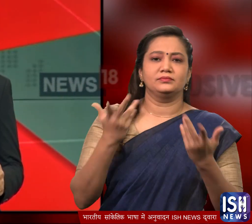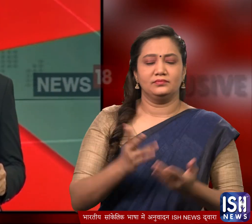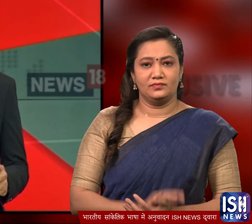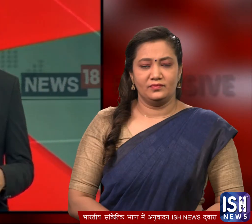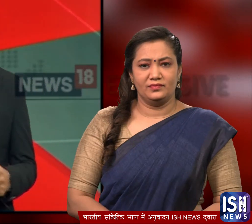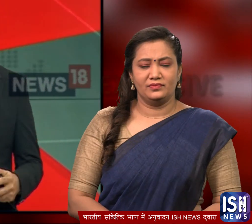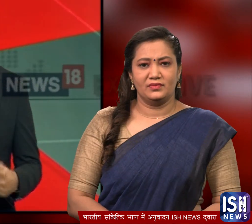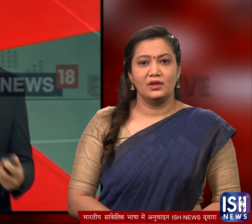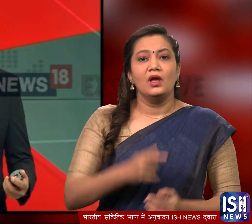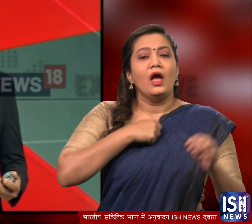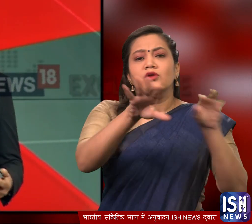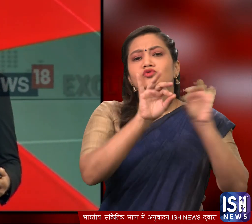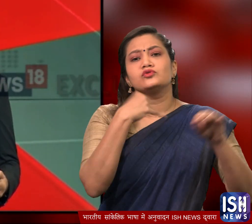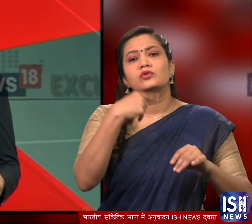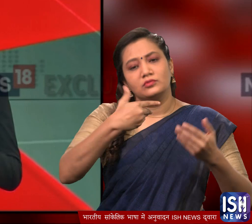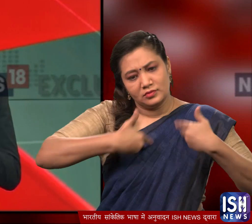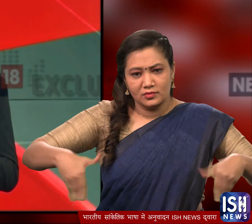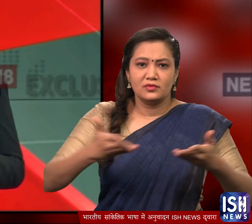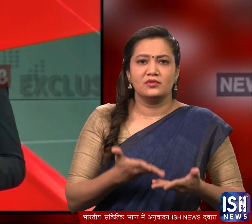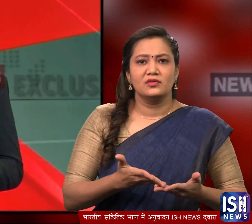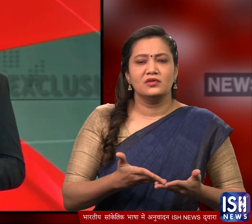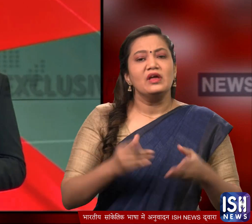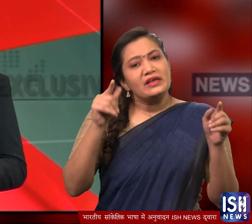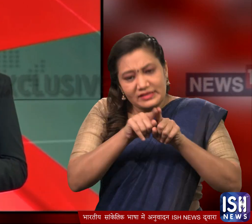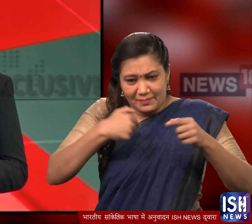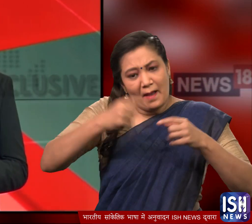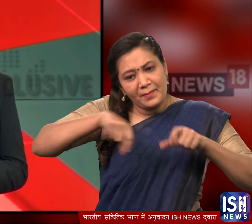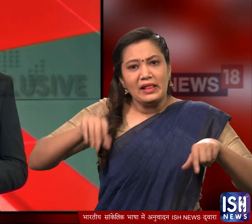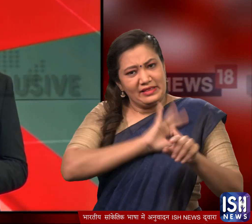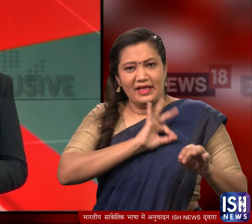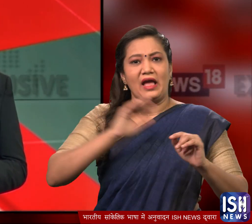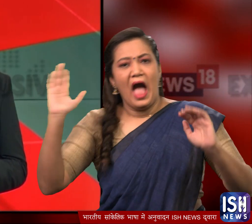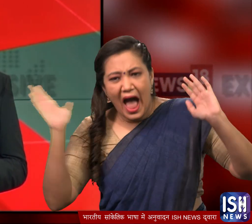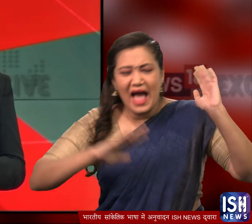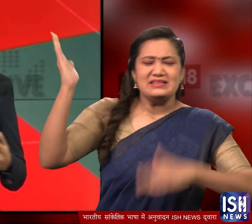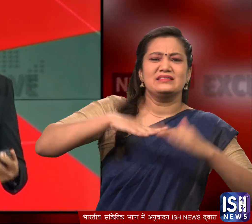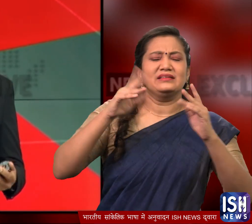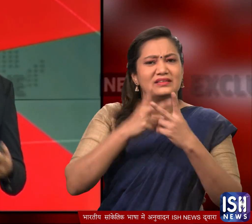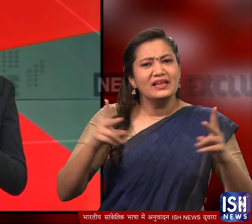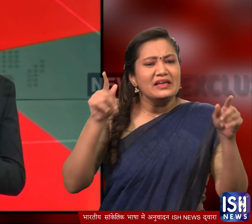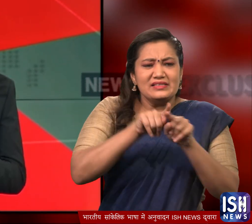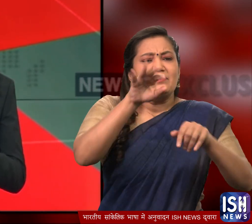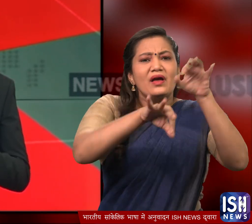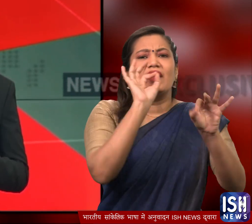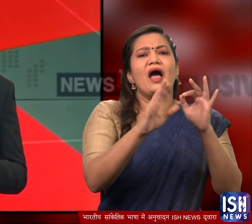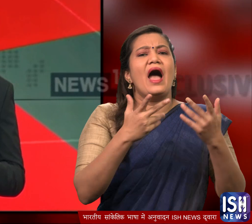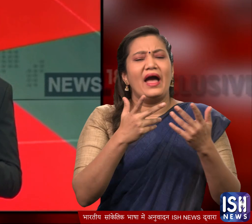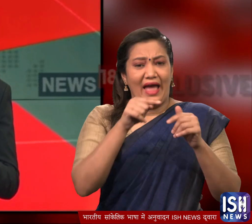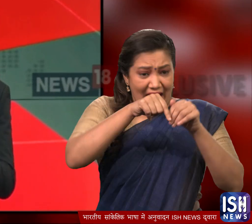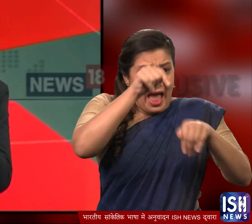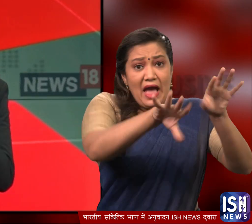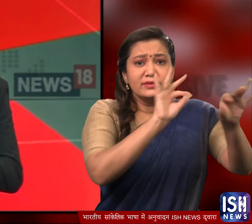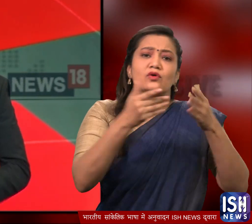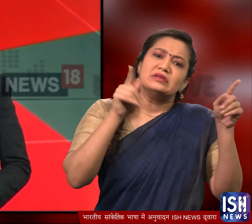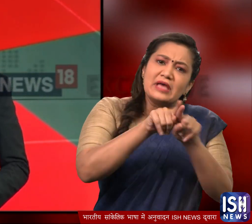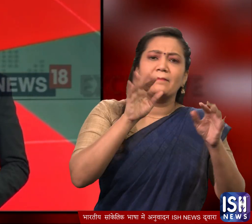बात है कि इन्हें पार्षद तो हम लोगों ने ही चुना है। हमको भी तो मारपीट और हाथापाई की भाषा ही पसंद आती है ना। तो भला हमारे जनप्रतिनिधि शांति की भाषा का इस्तेमाल